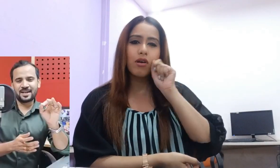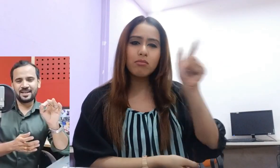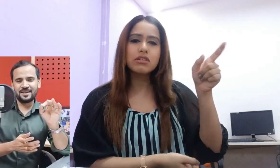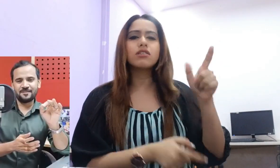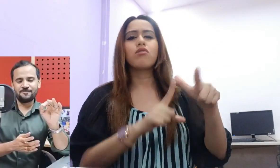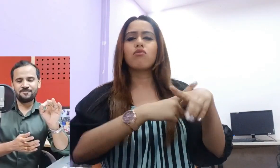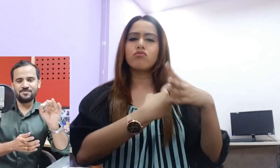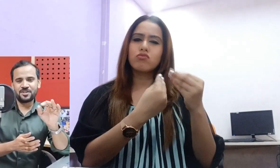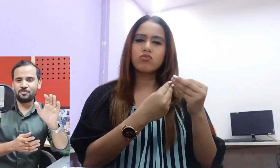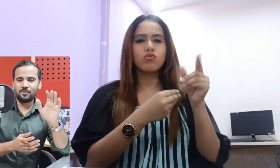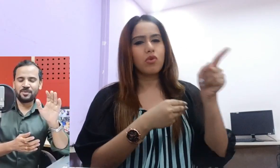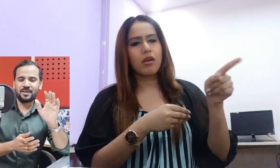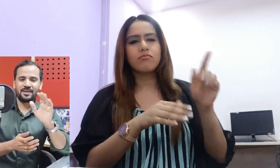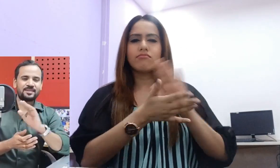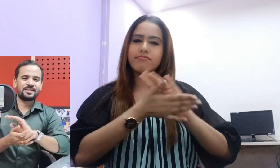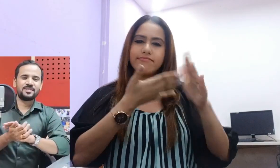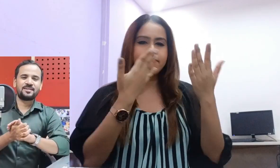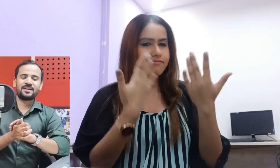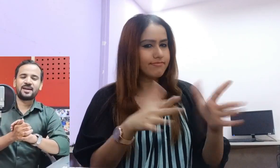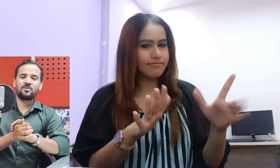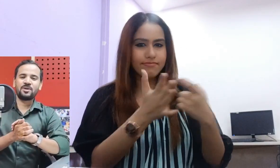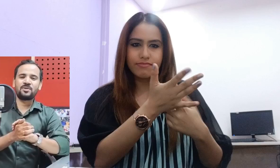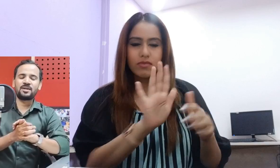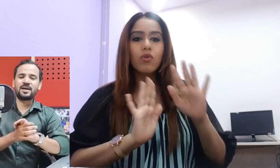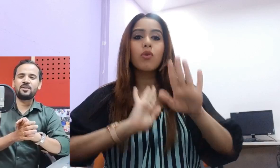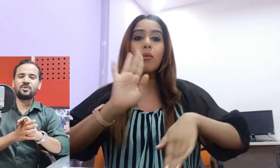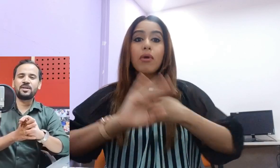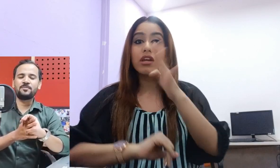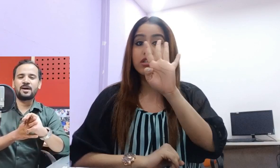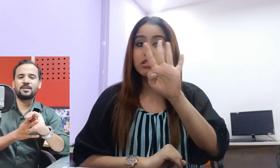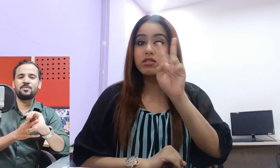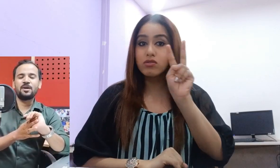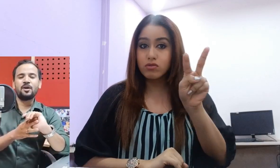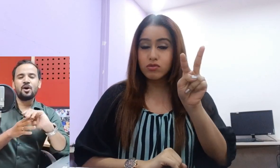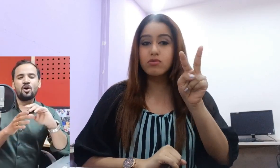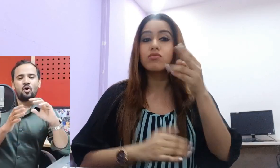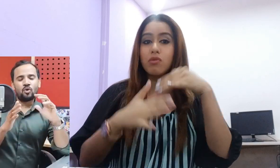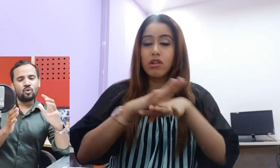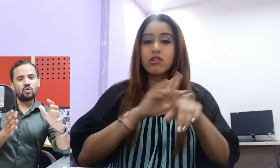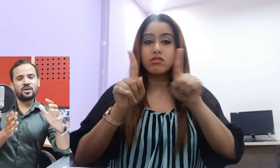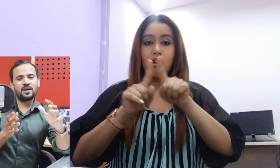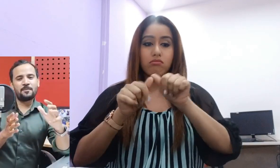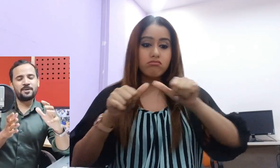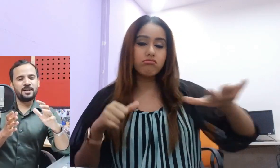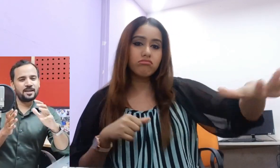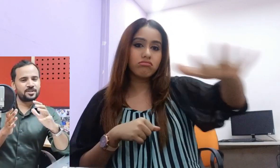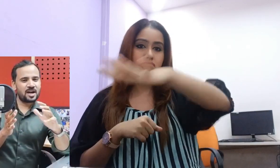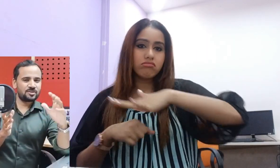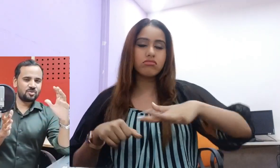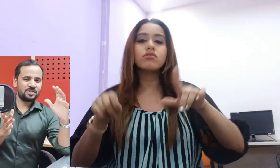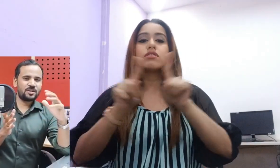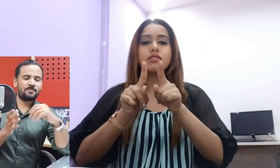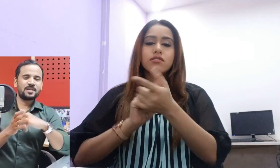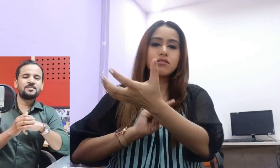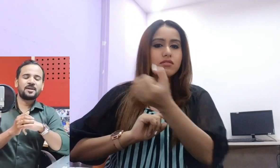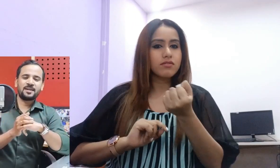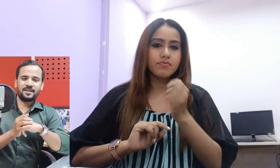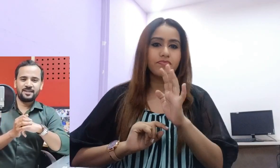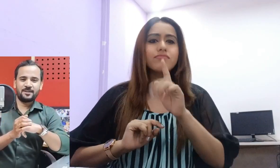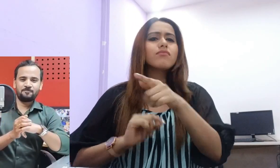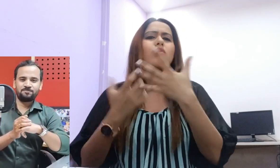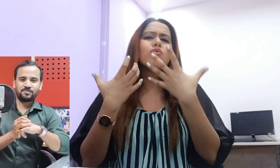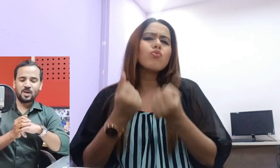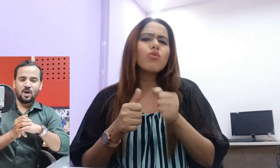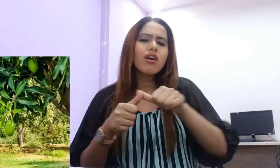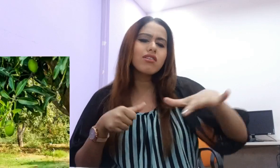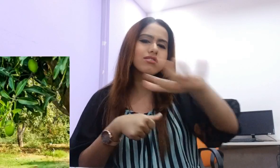छोटी सी कहानी है। जयपुर में एक सज्जन रिटायर हुए और रिटायर्ड होने के बाद में उन्होंने अपने लिए एक 400 गज का बड़ा सा मकान